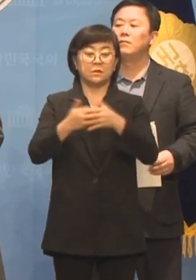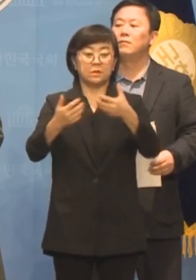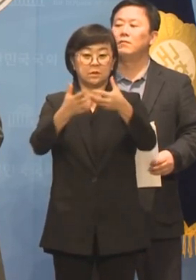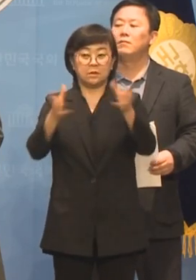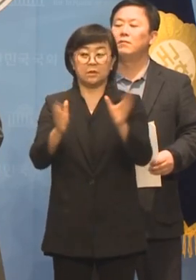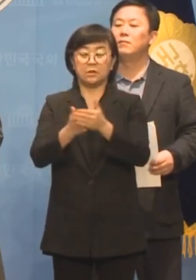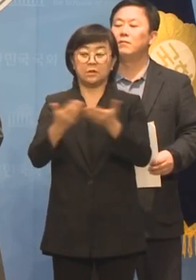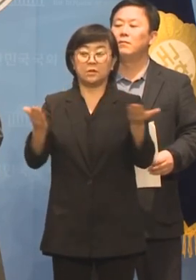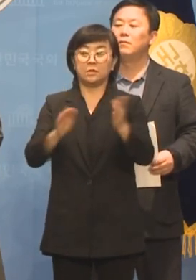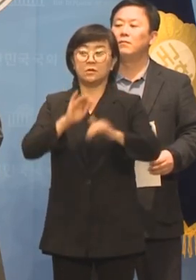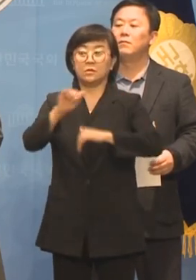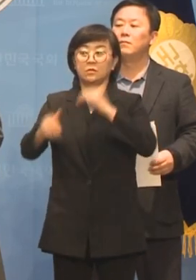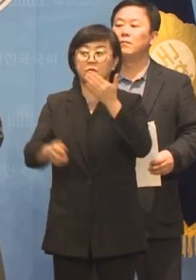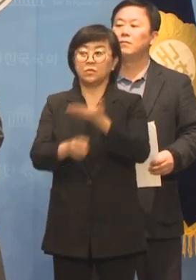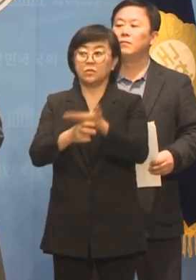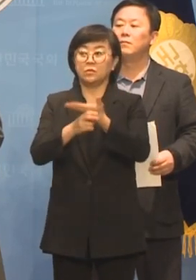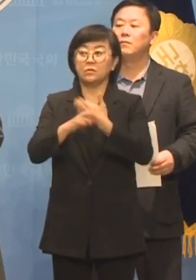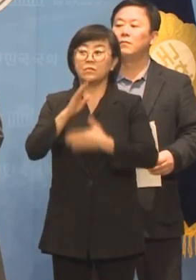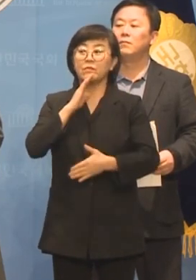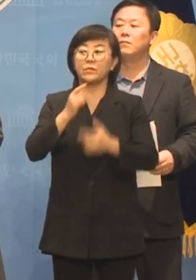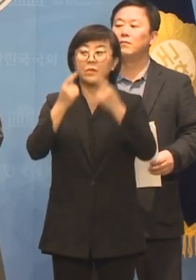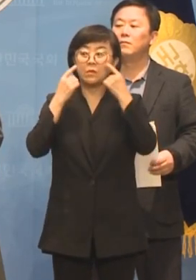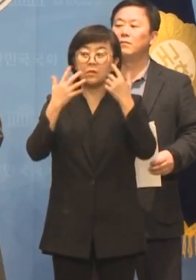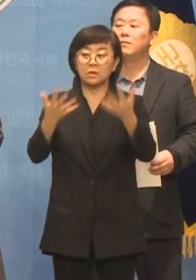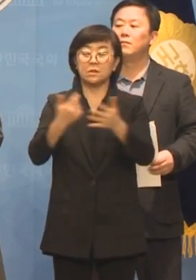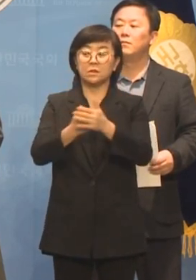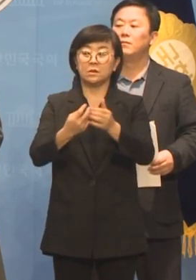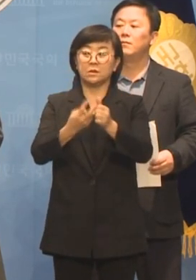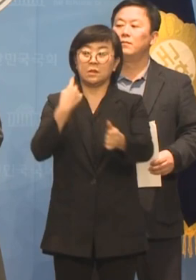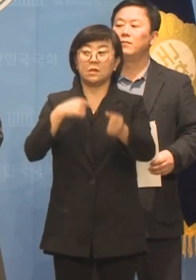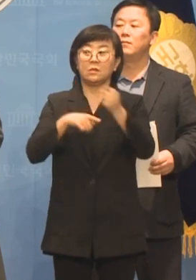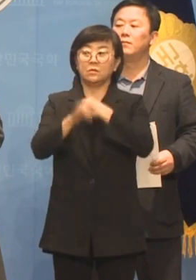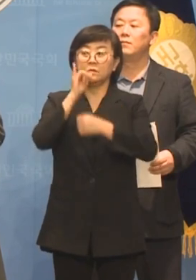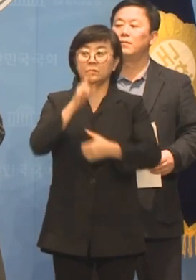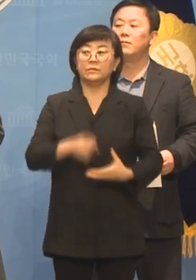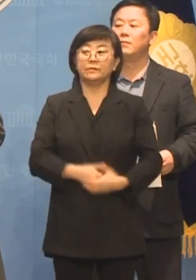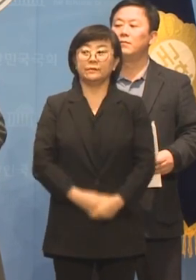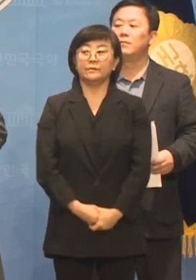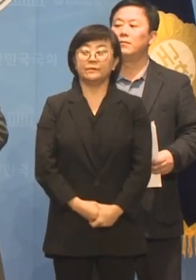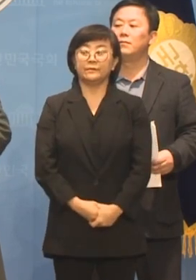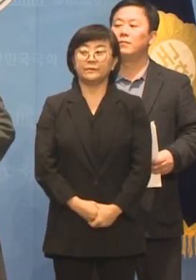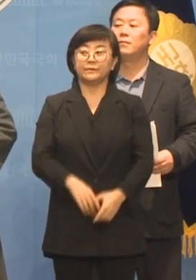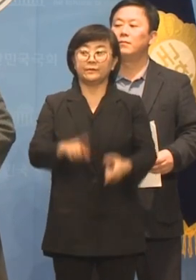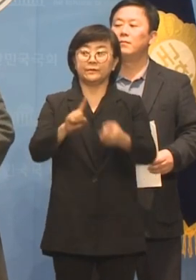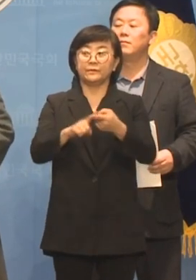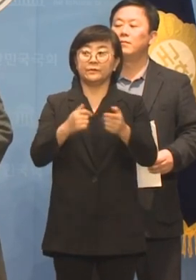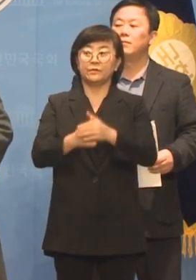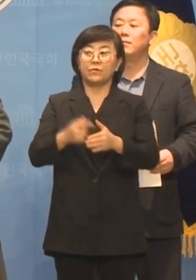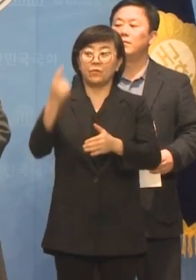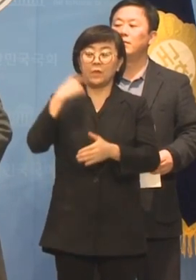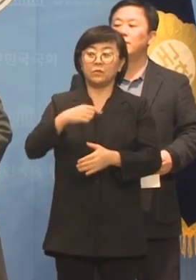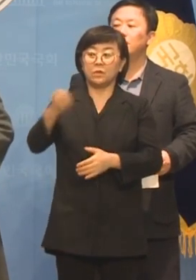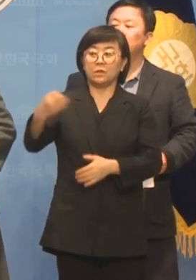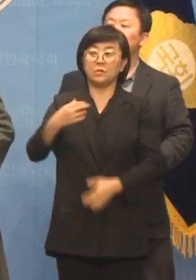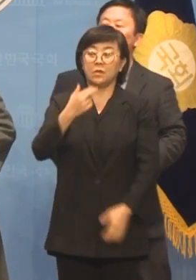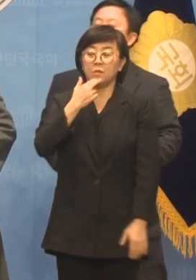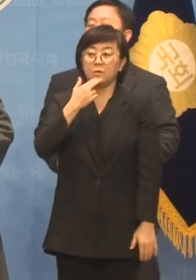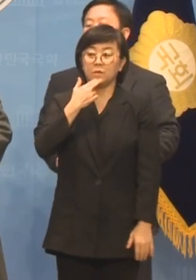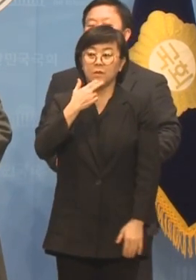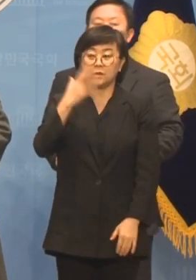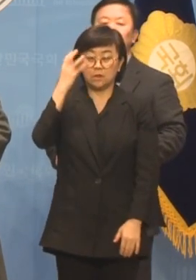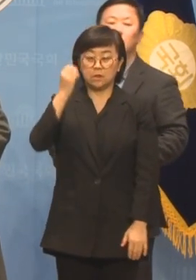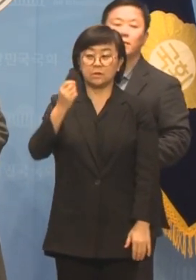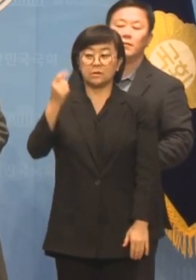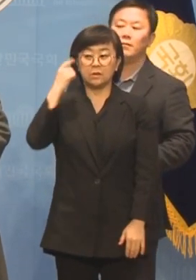개입을 불법적으로 한 건 아닙니까? 명백한 탄핵 사유로 저는 생각이 듭니다. 이 부분에 대해서 왜 아무도 다루지 않고 이상하다